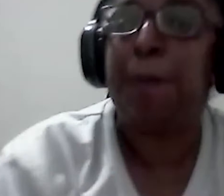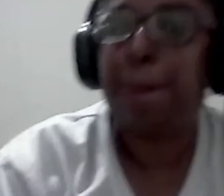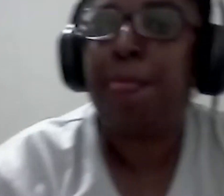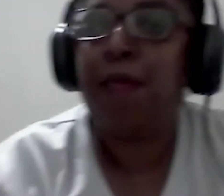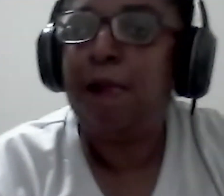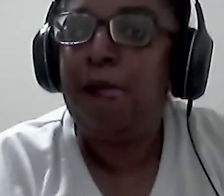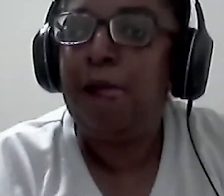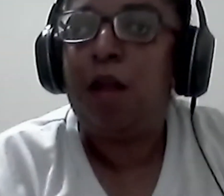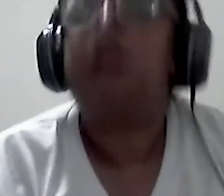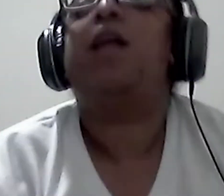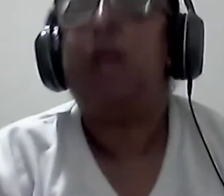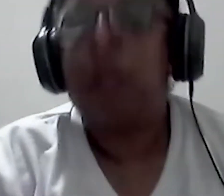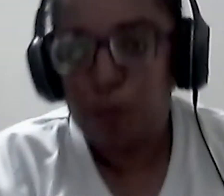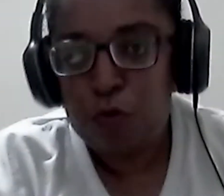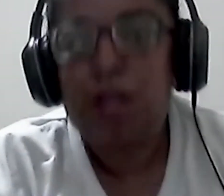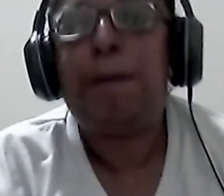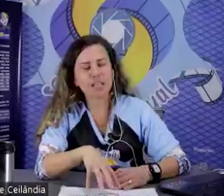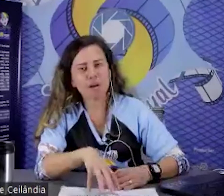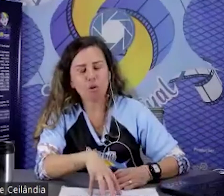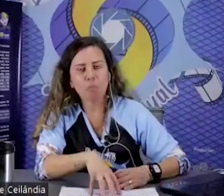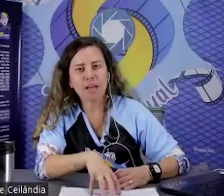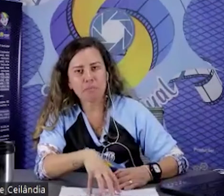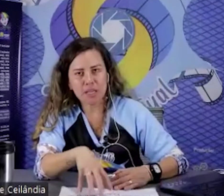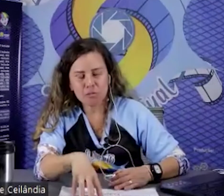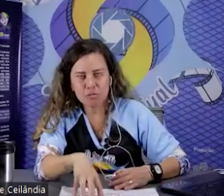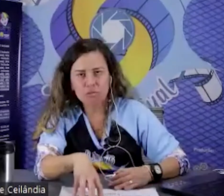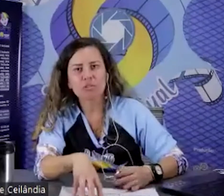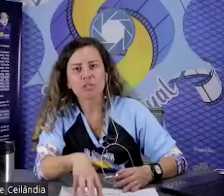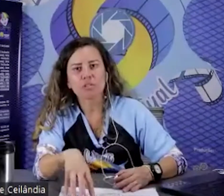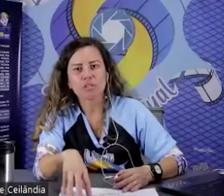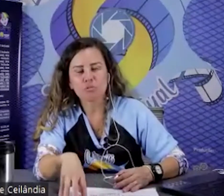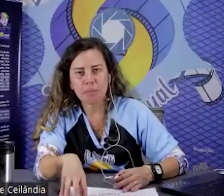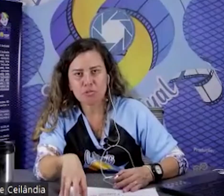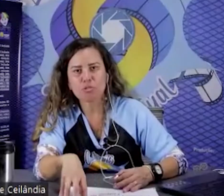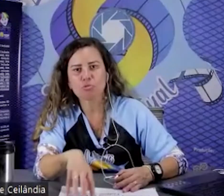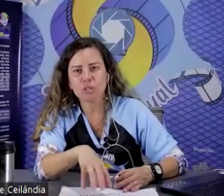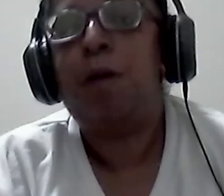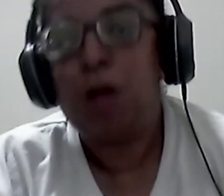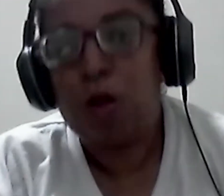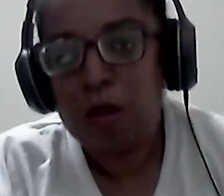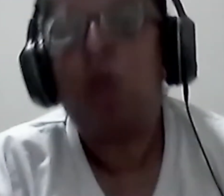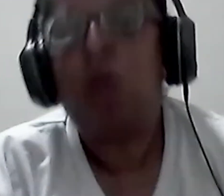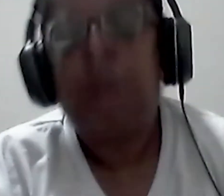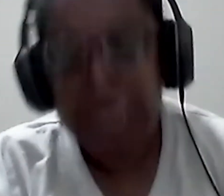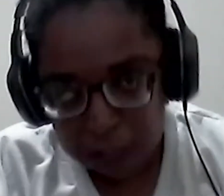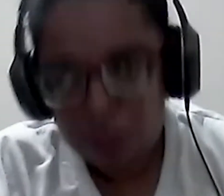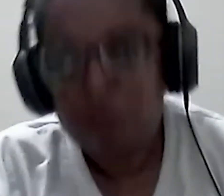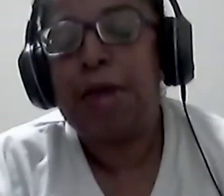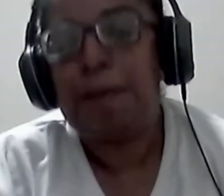numa escola e aí ele tem um acompanhamento de Tem um uma pessoa acompanhamento. surda com ele. Isso.